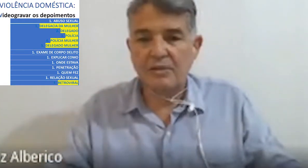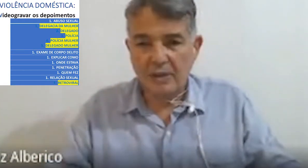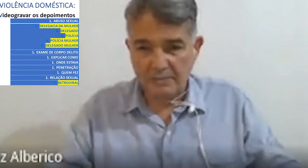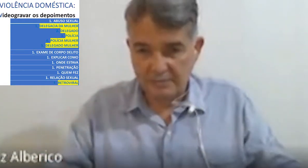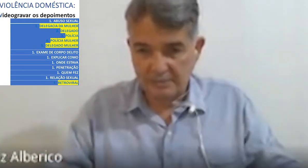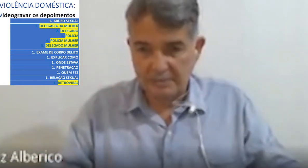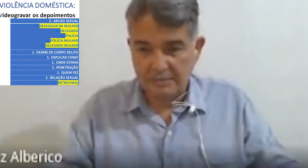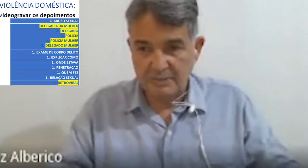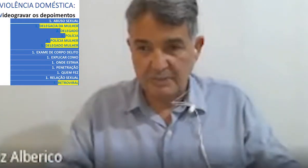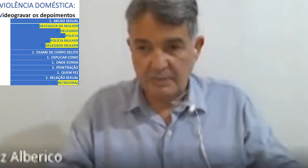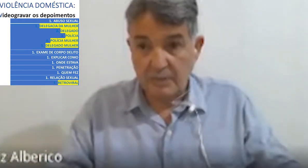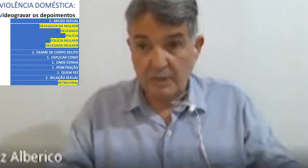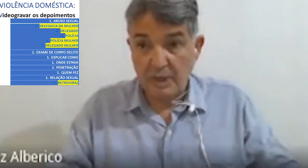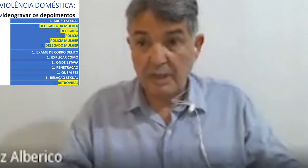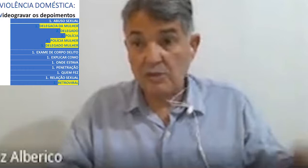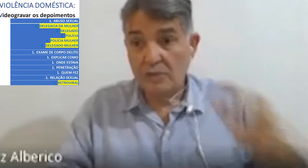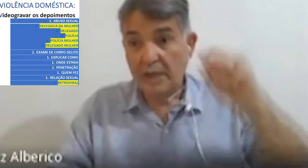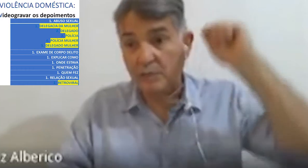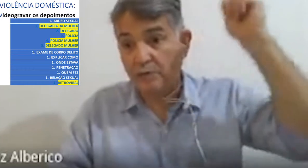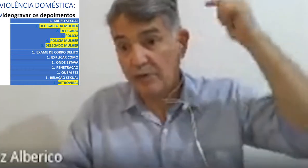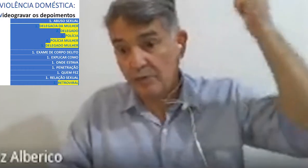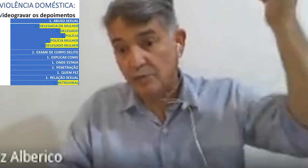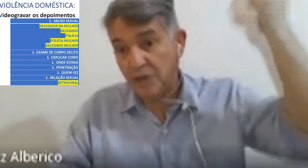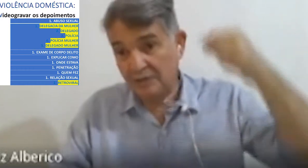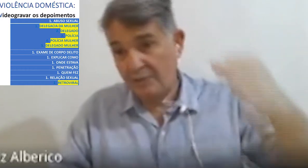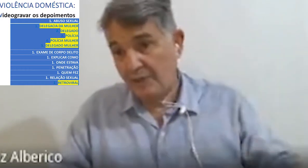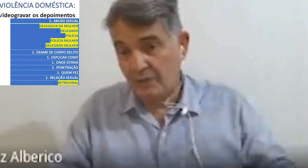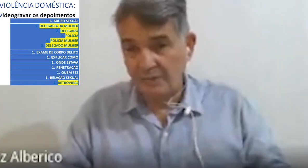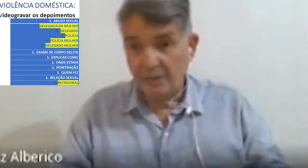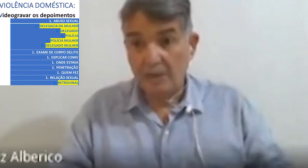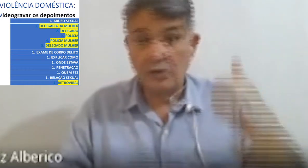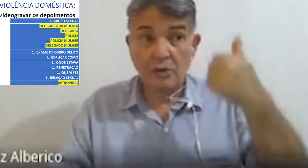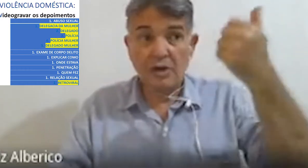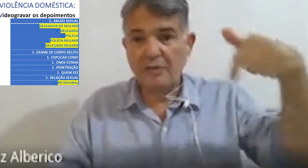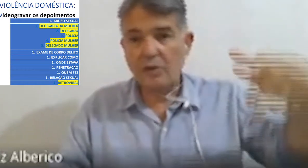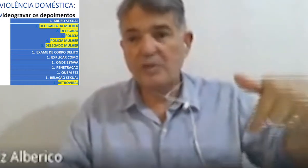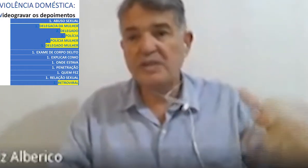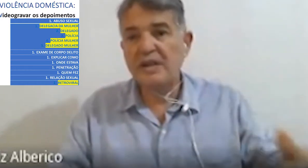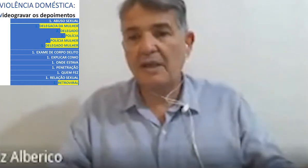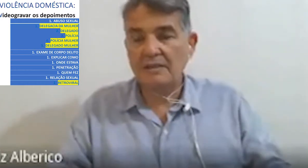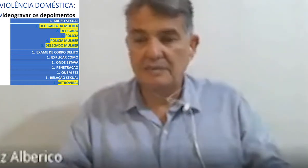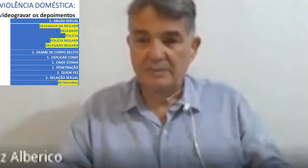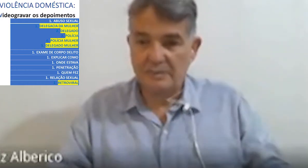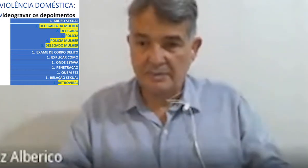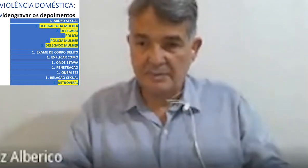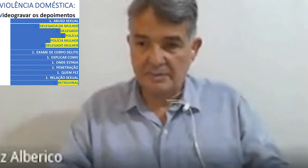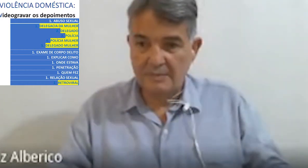ela. Aí isso cai no ouvido do chefe maior. Só que o chefe maior conhecia ele.